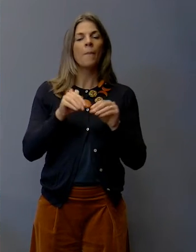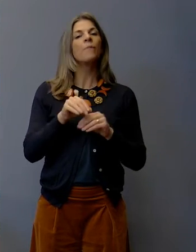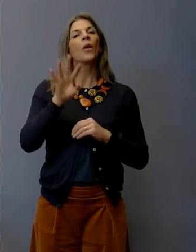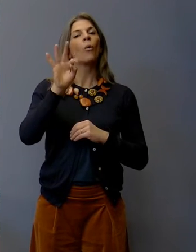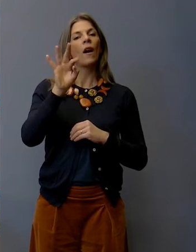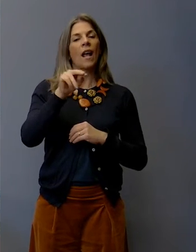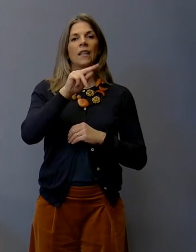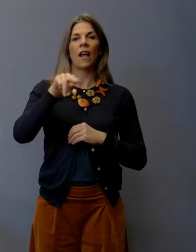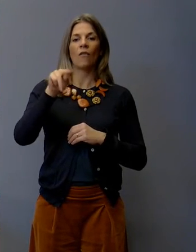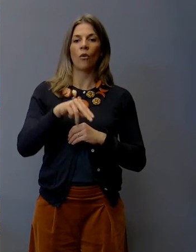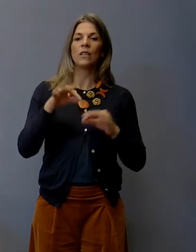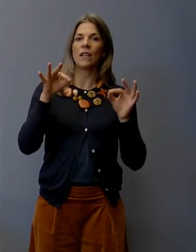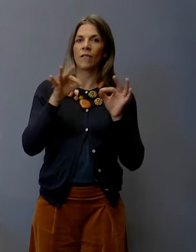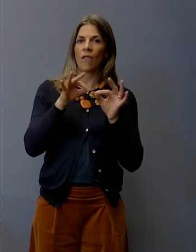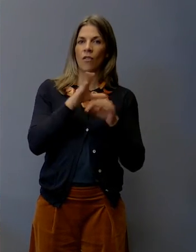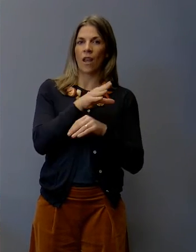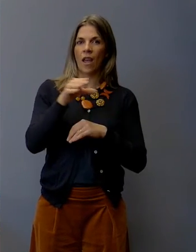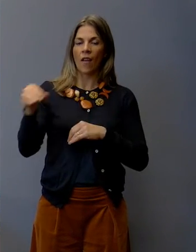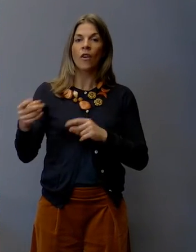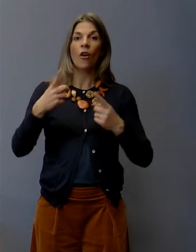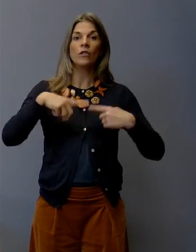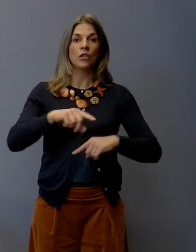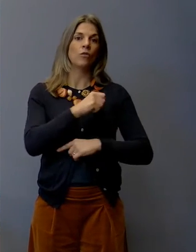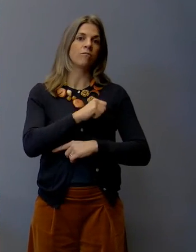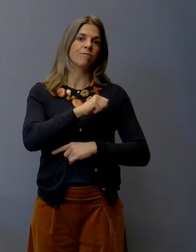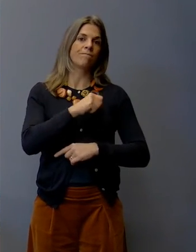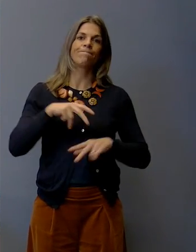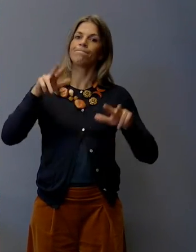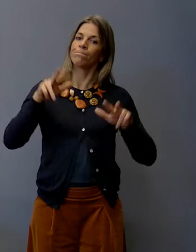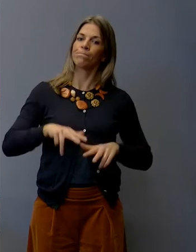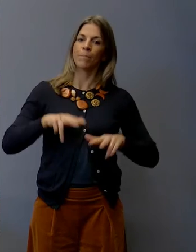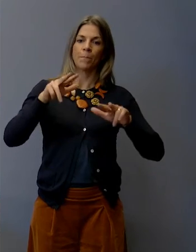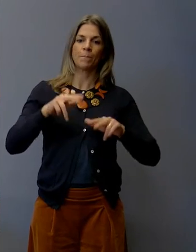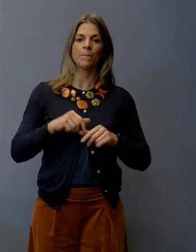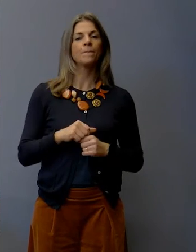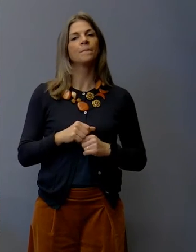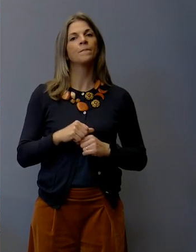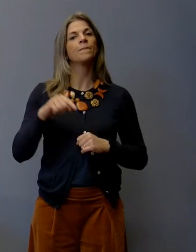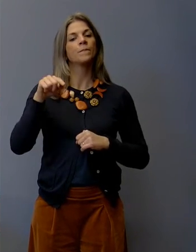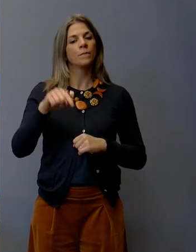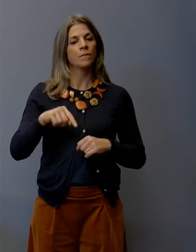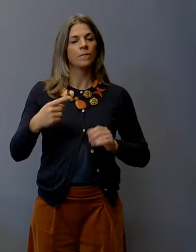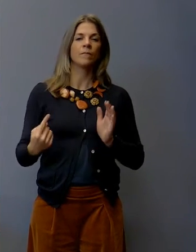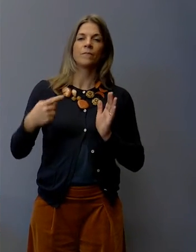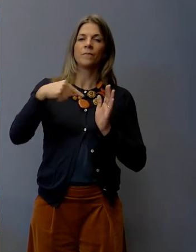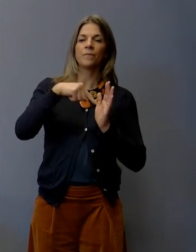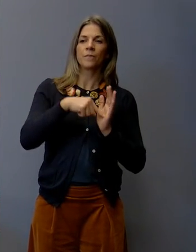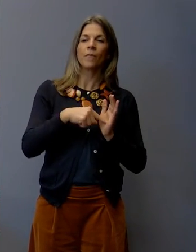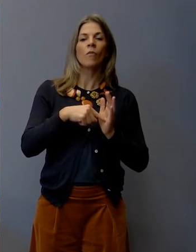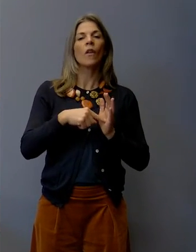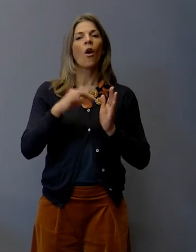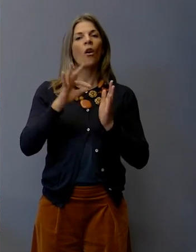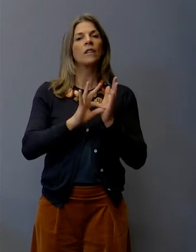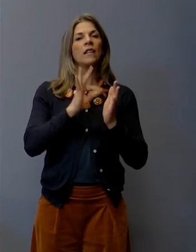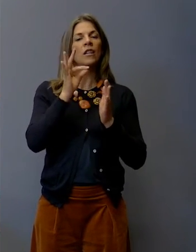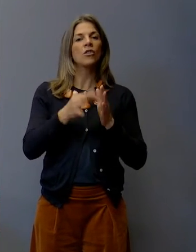favorevoli il consiglio comunale approva ora riprendiamo dagli ordini del giorno del movimento 5 stelle